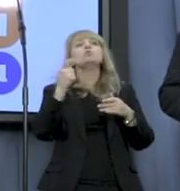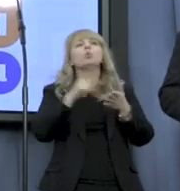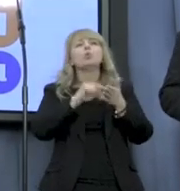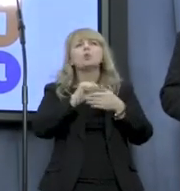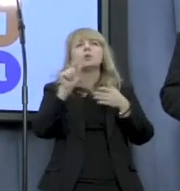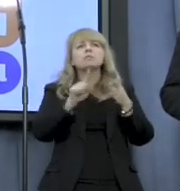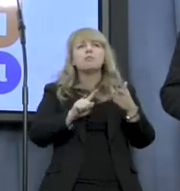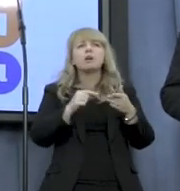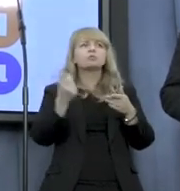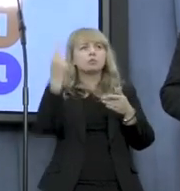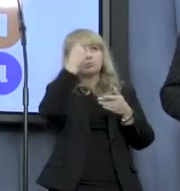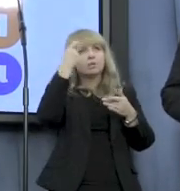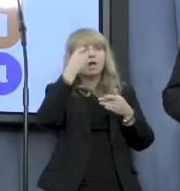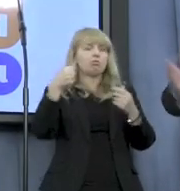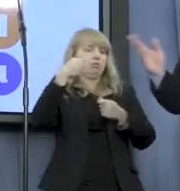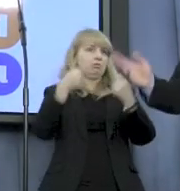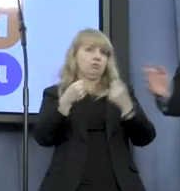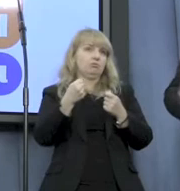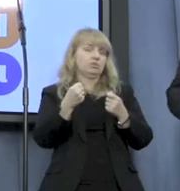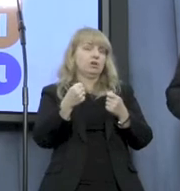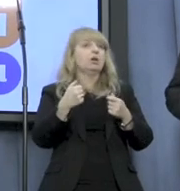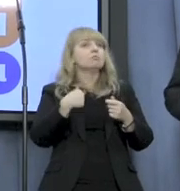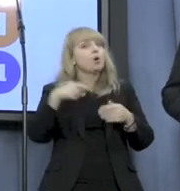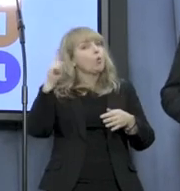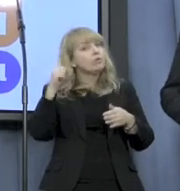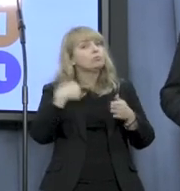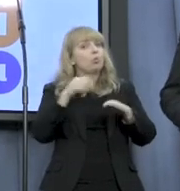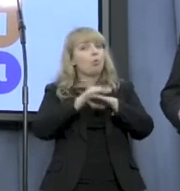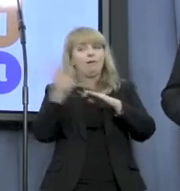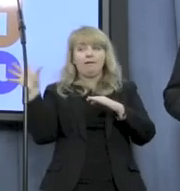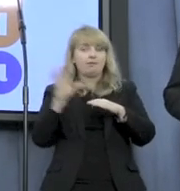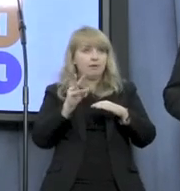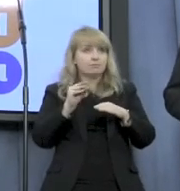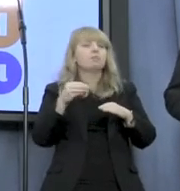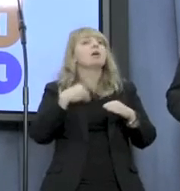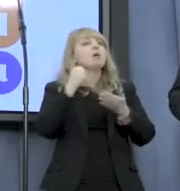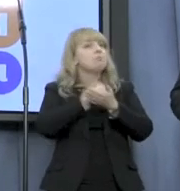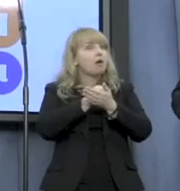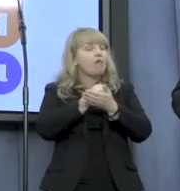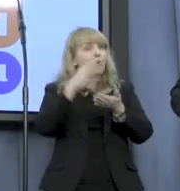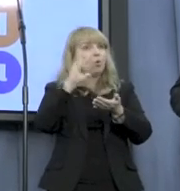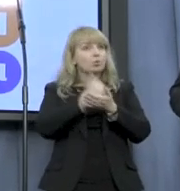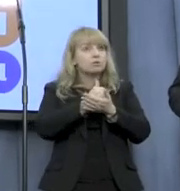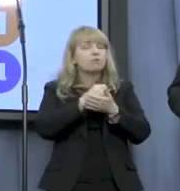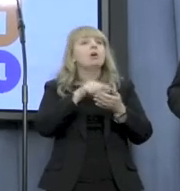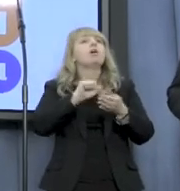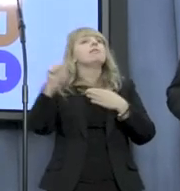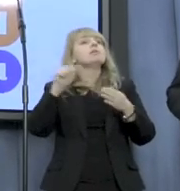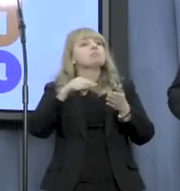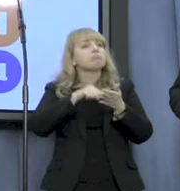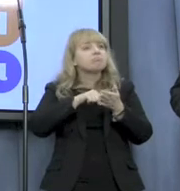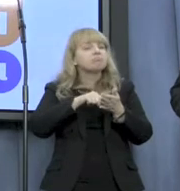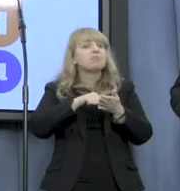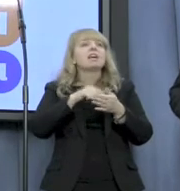wpływem alkoholu. Uważamy to, co już powiedział kolega Michał, że nasze prawo ustawodawcze jest w tym zakresie, które